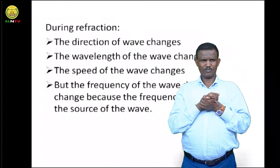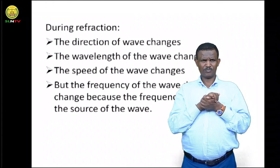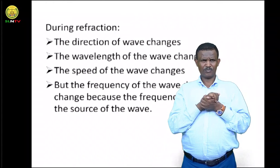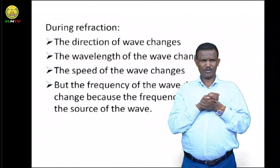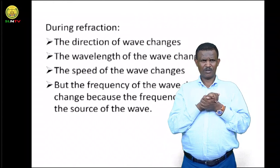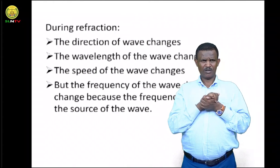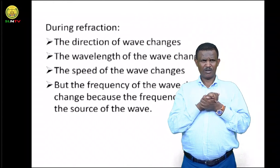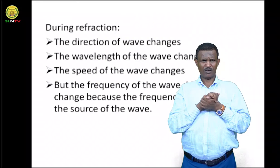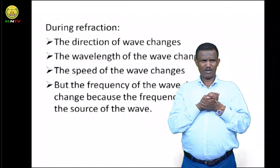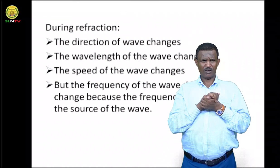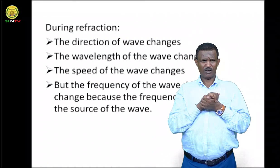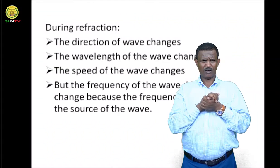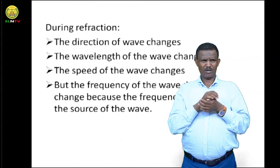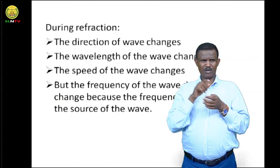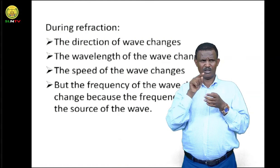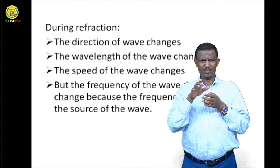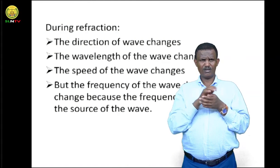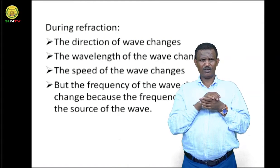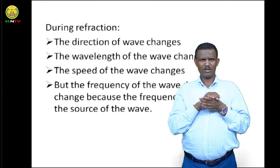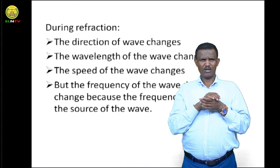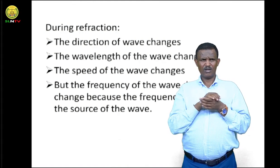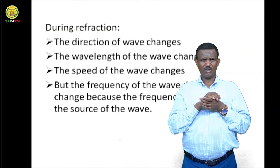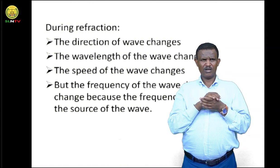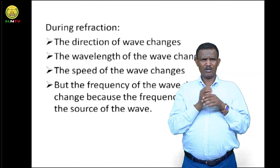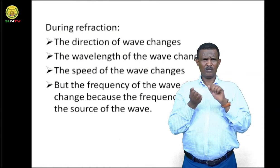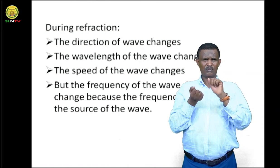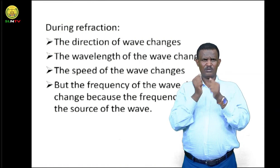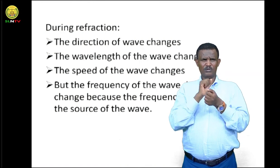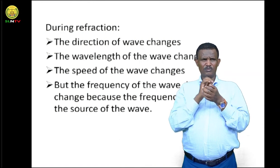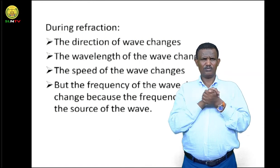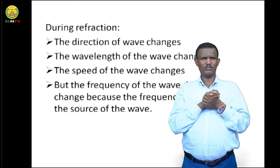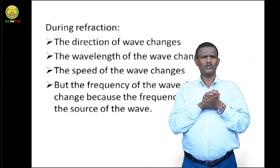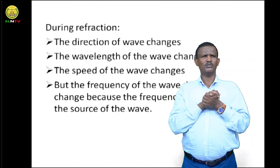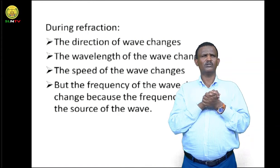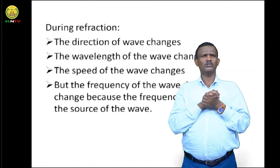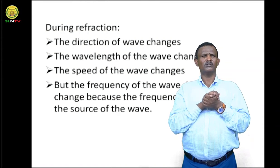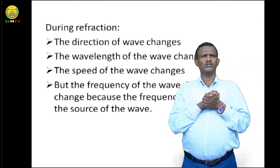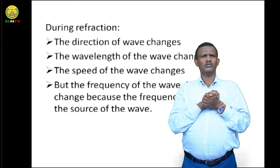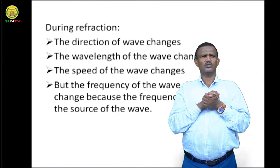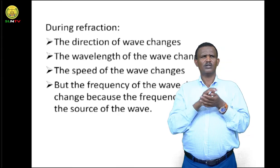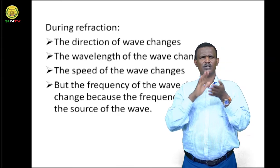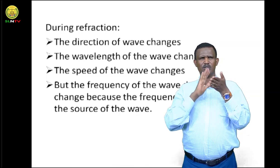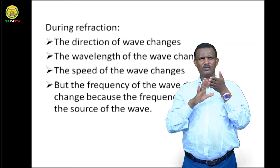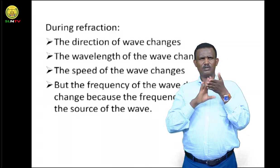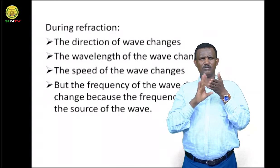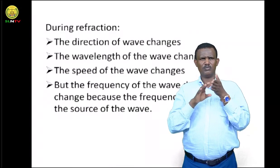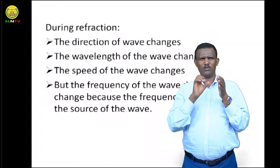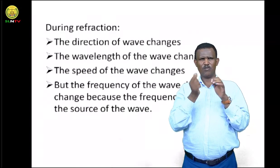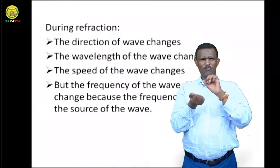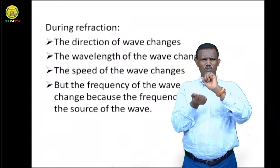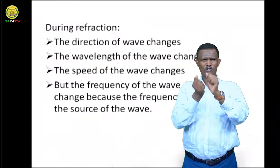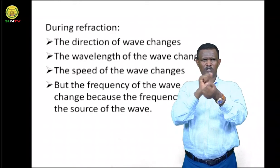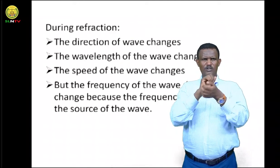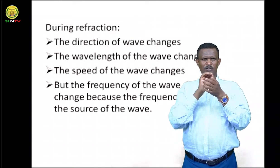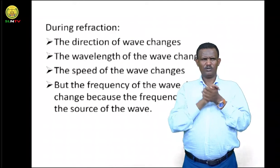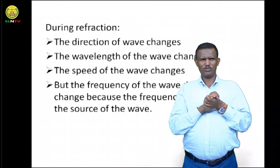density uu gudbayo low density high markuu marayo iyo markuu low-ga marayo wave length-ku way kala yaryar yihiin oo